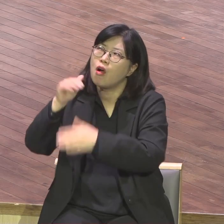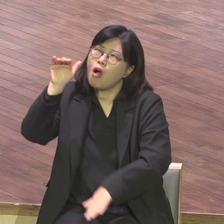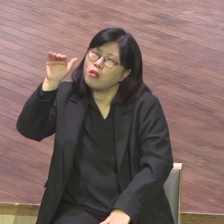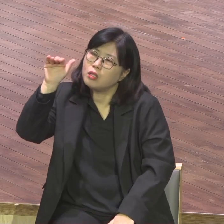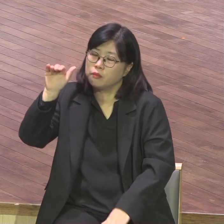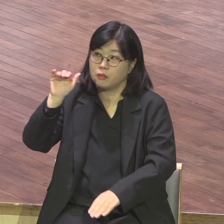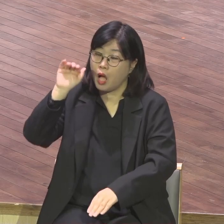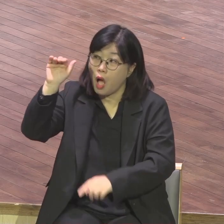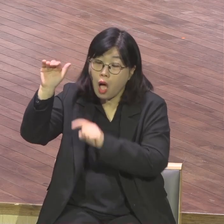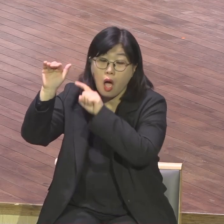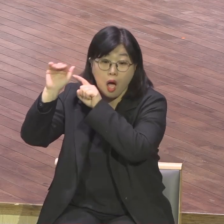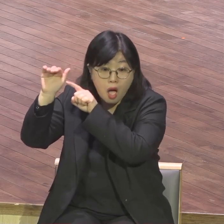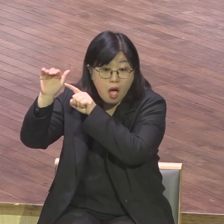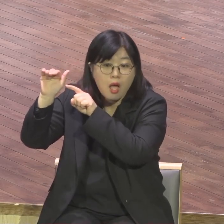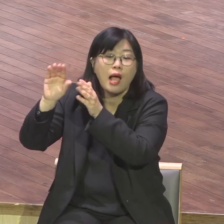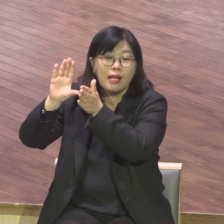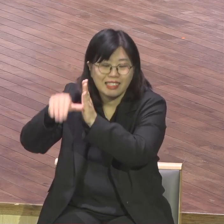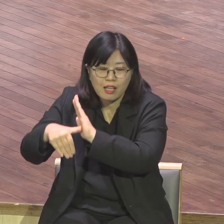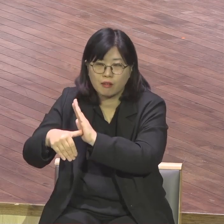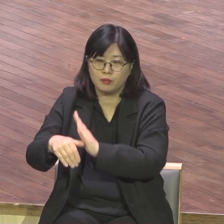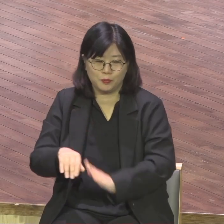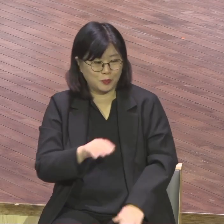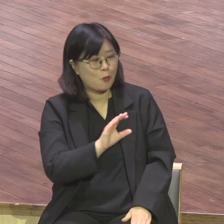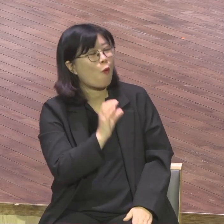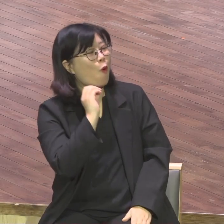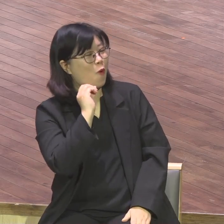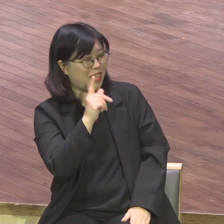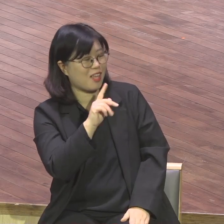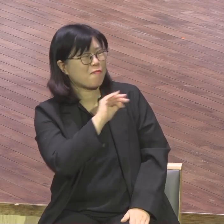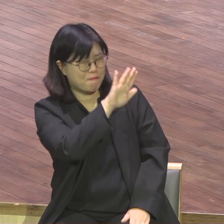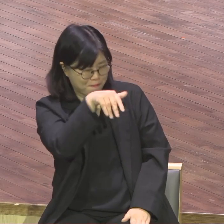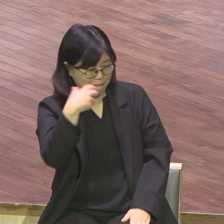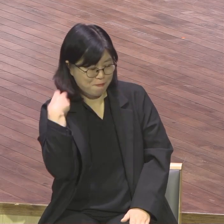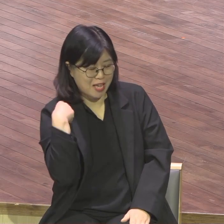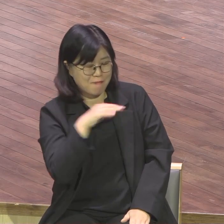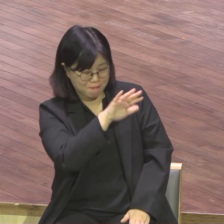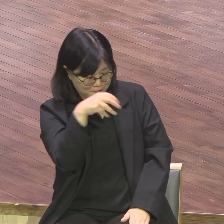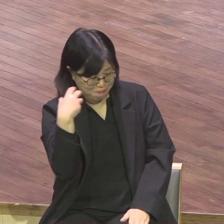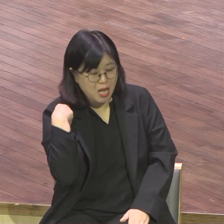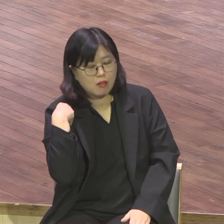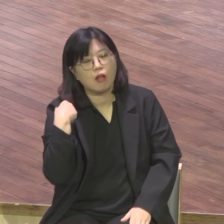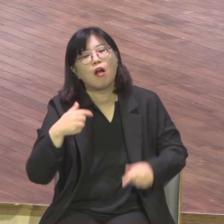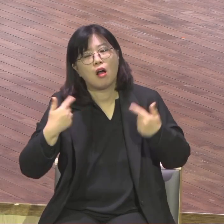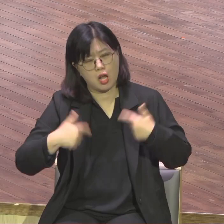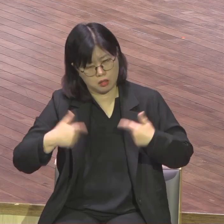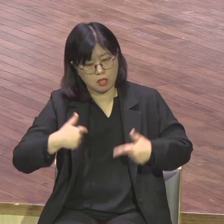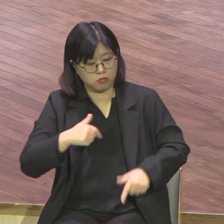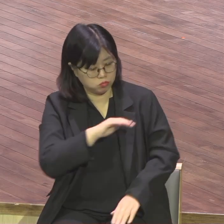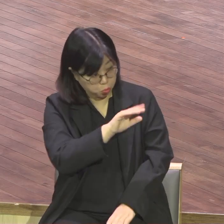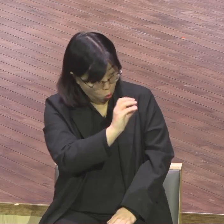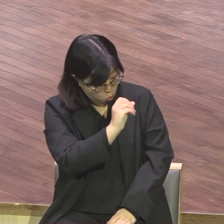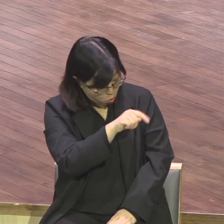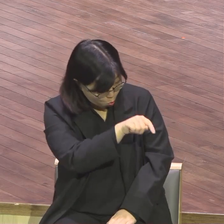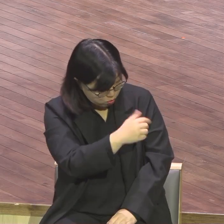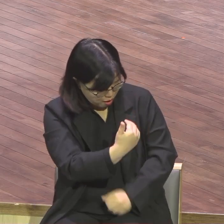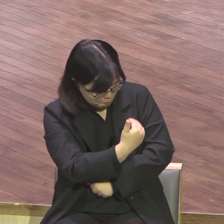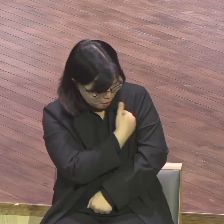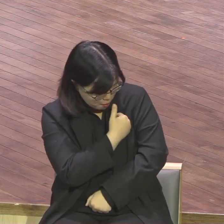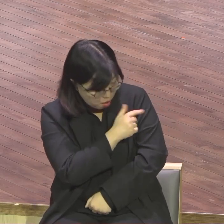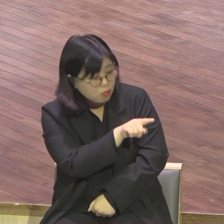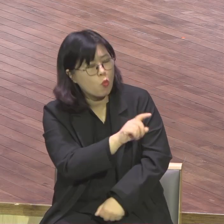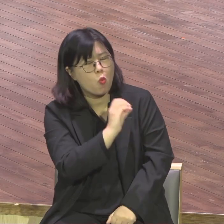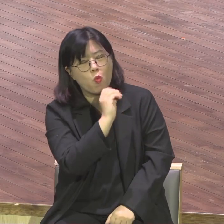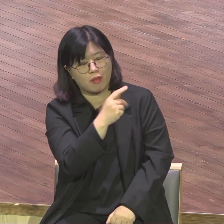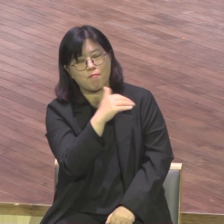주신다고. 아멘. 책임져 주신다니까 우리 모자란 거 다 알아요. 우리 부수한 거 다 알아요. 우리 무능한 거 다 알아요. 어? 무능한